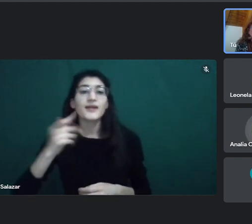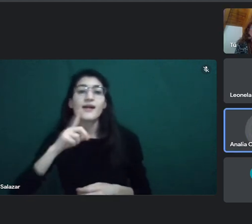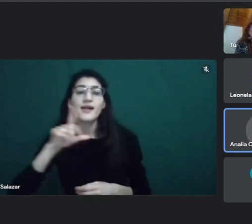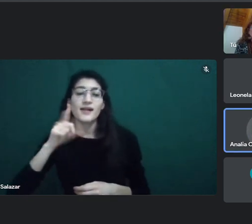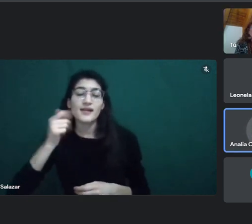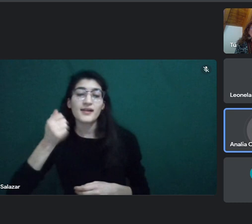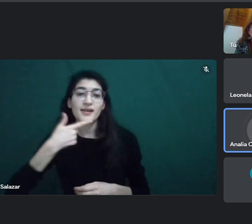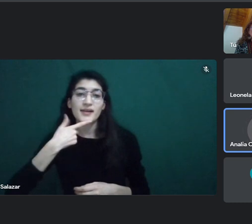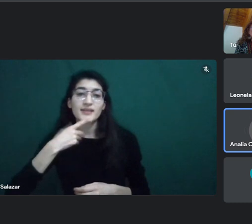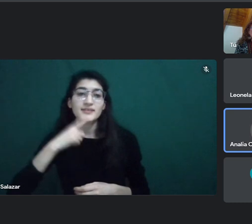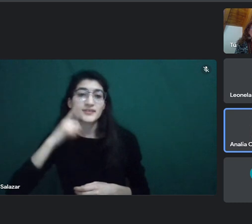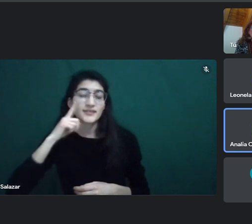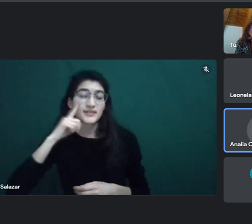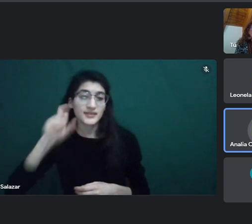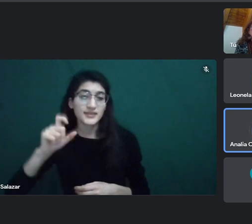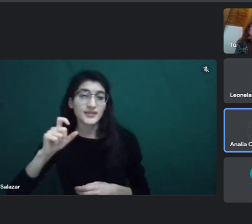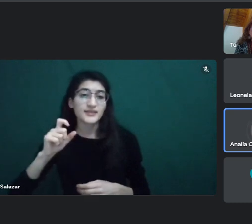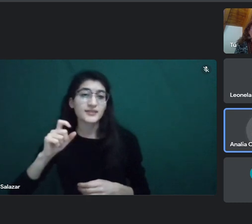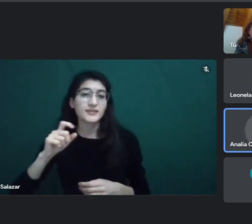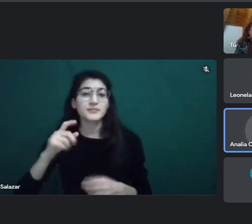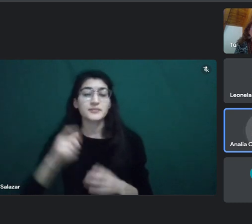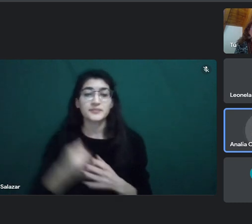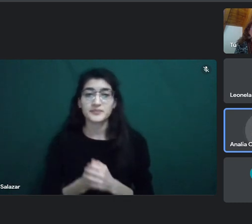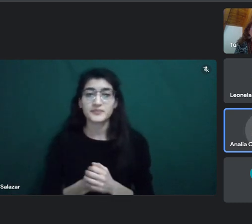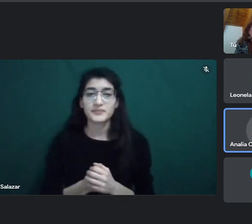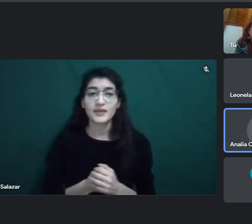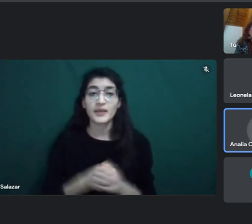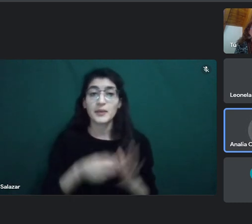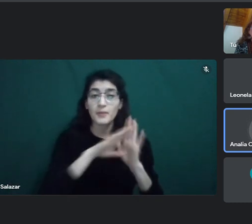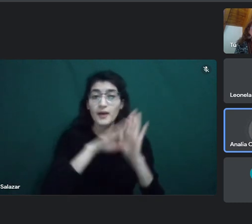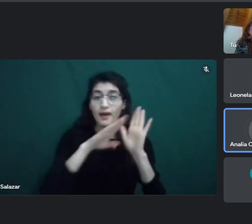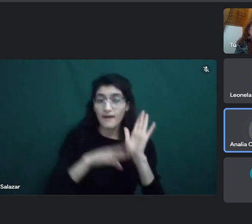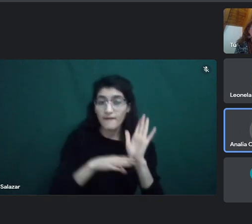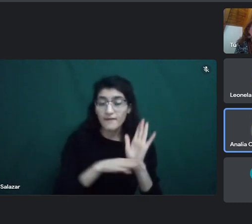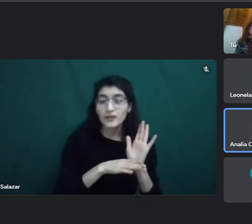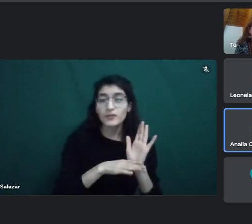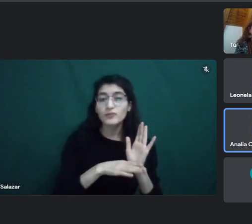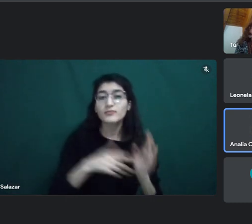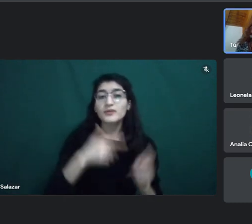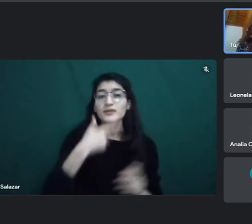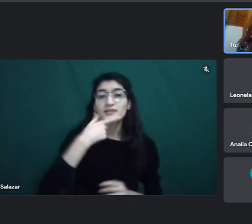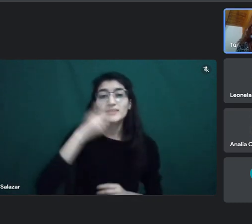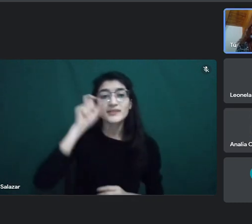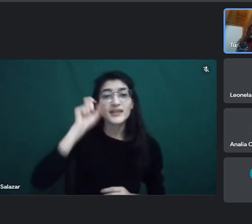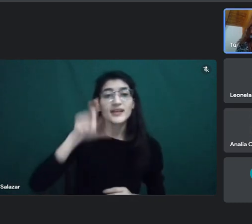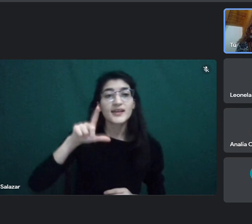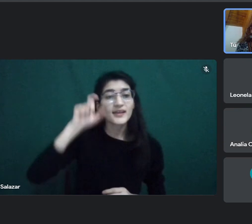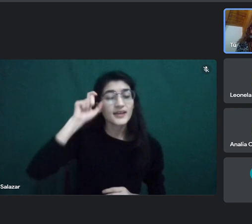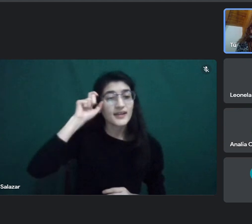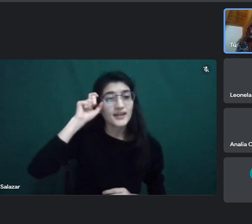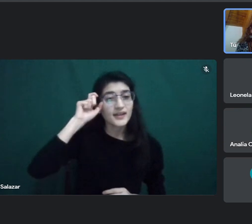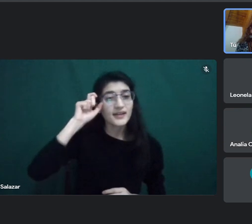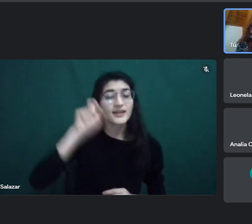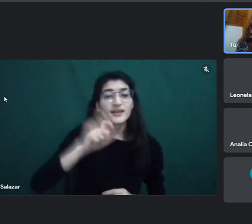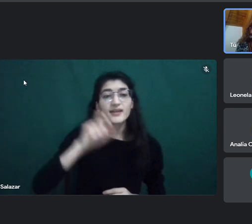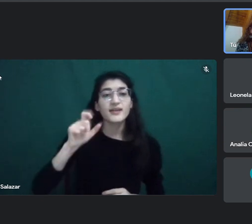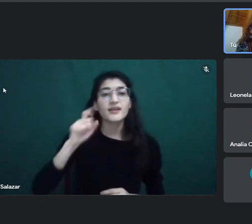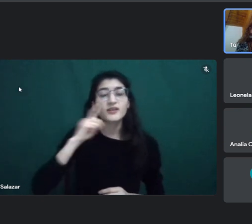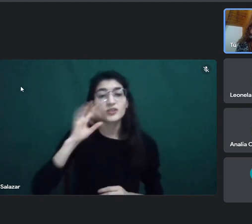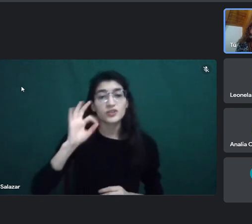los proyectos TIC. Con qué, which sería qué, que son